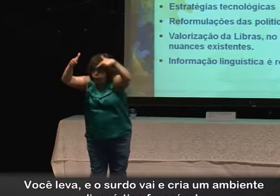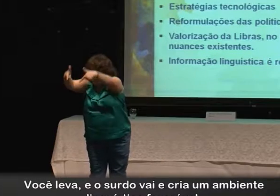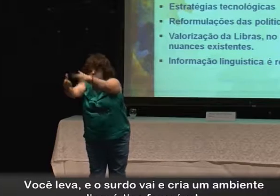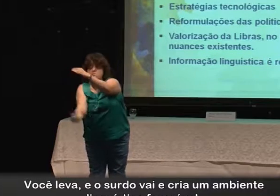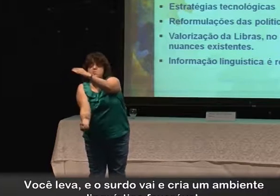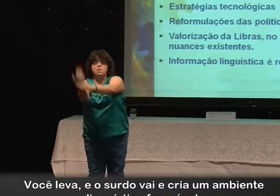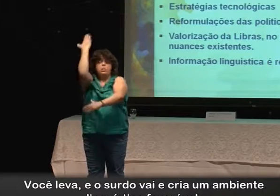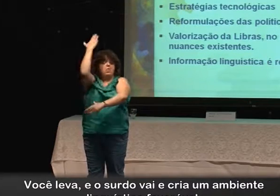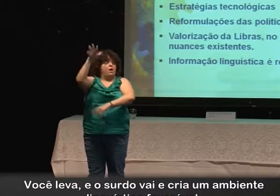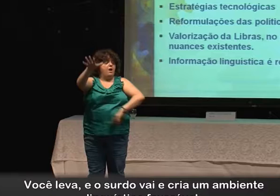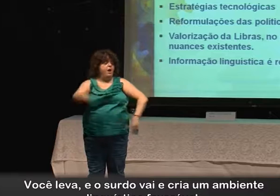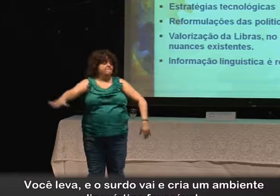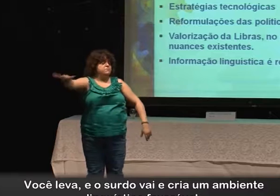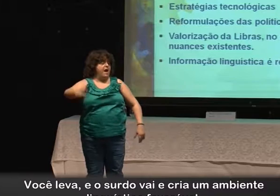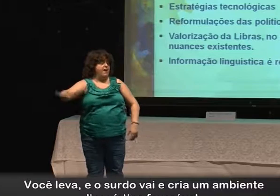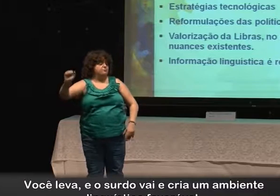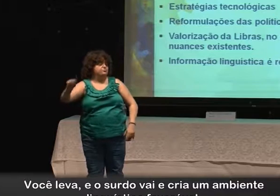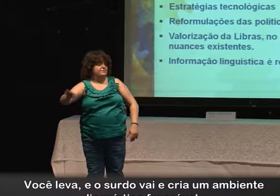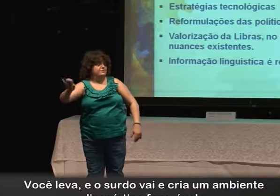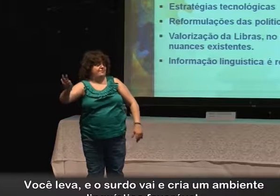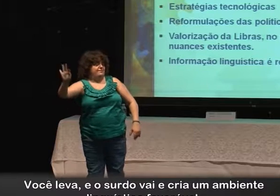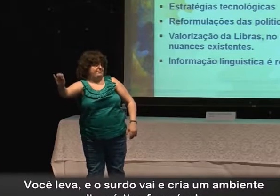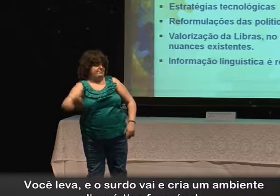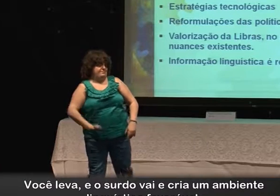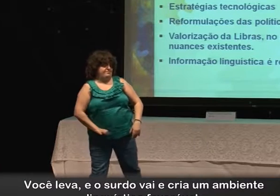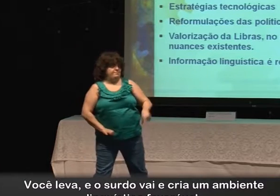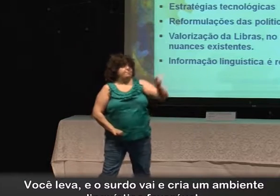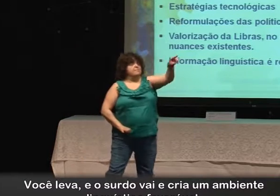esse surdo ele vai ali e ele cria um ambiente linguístico